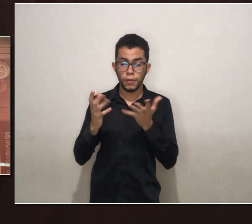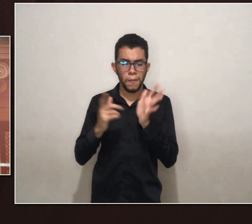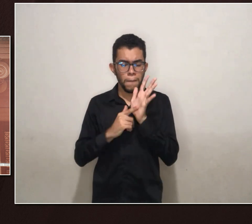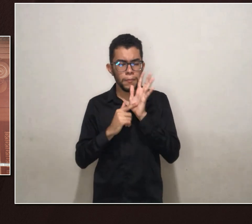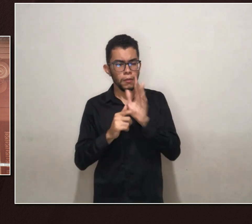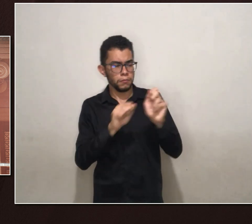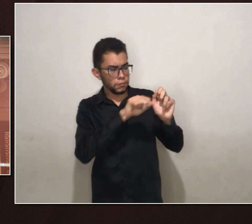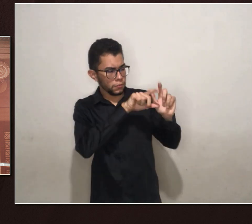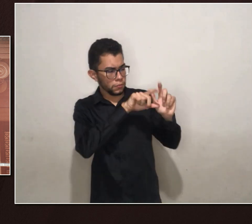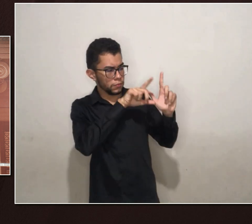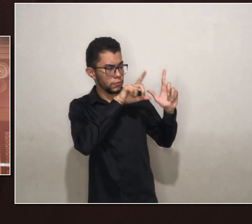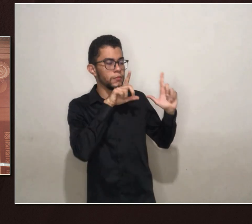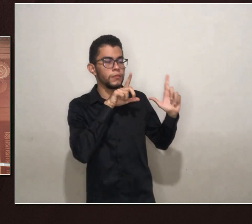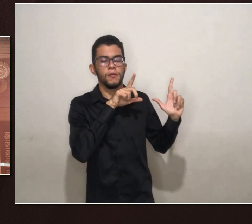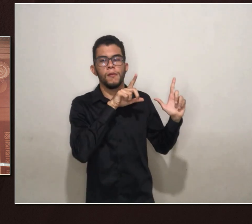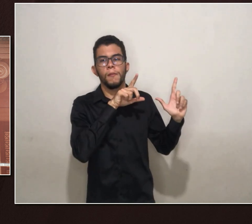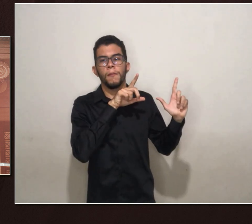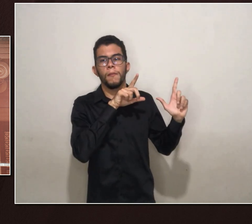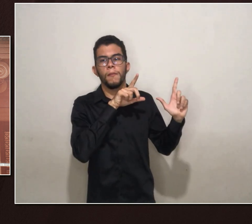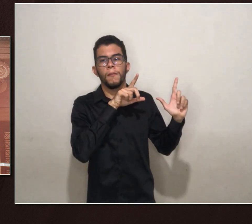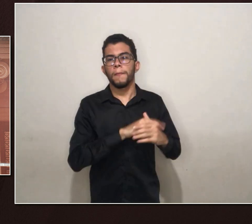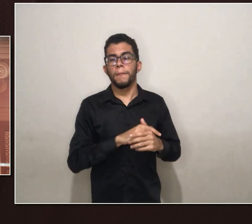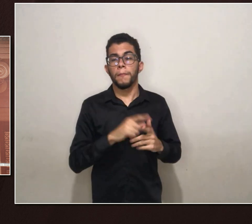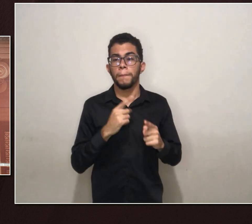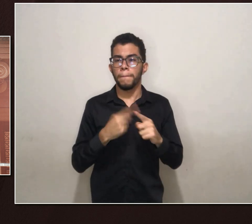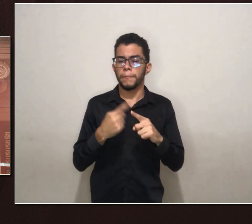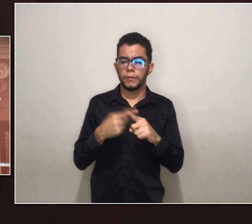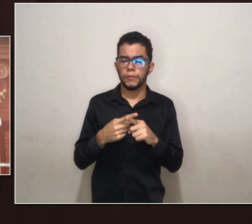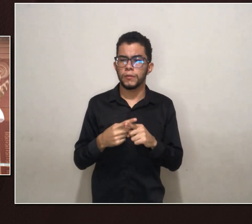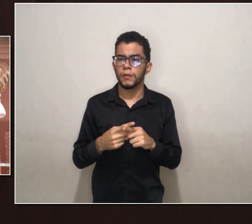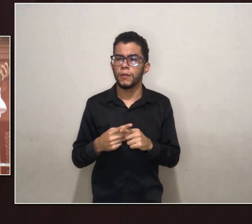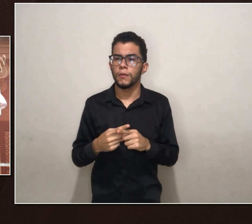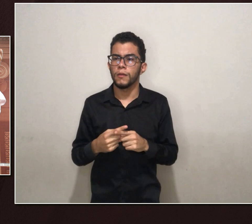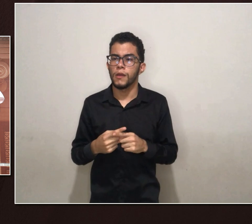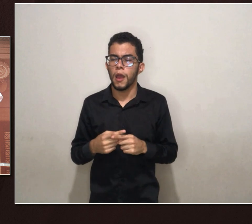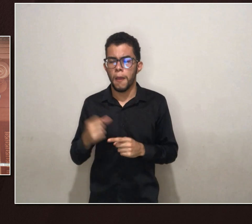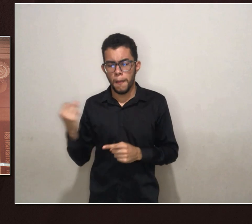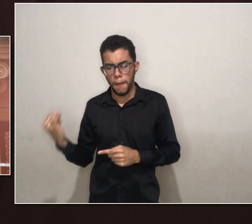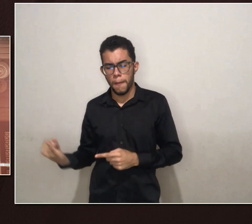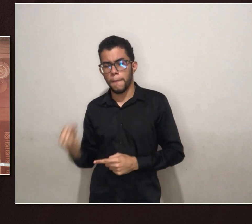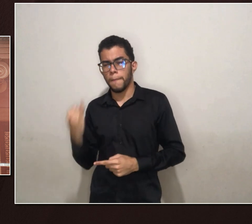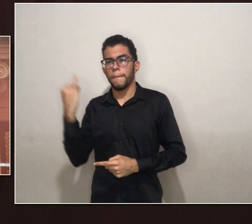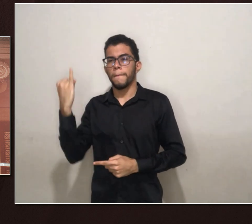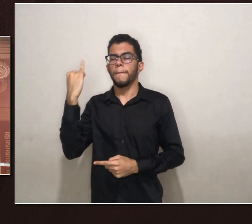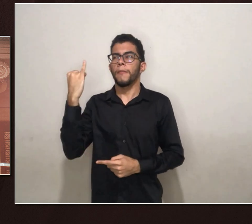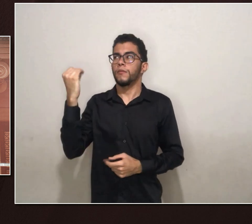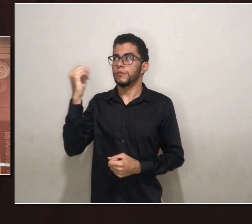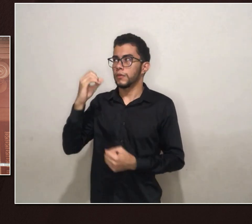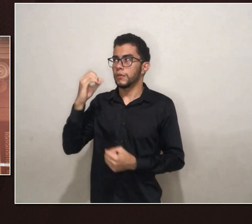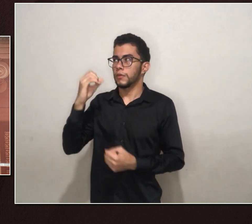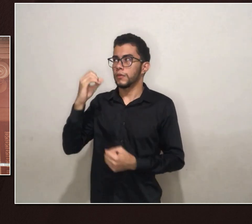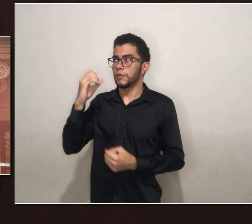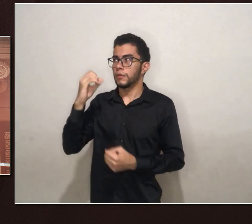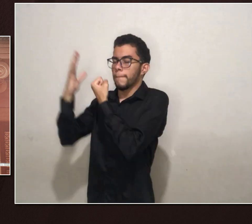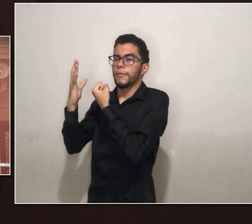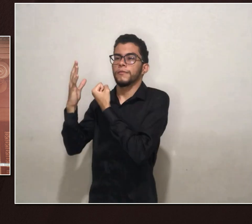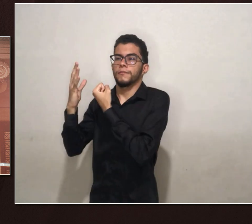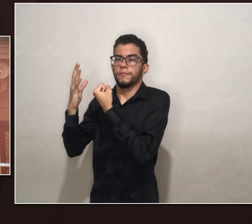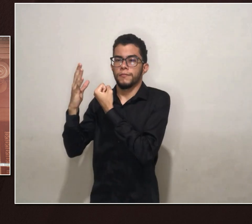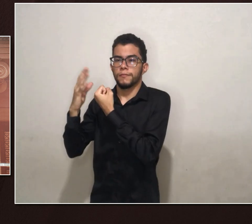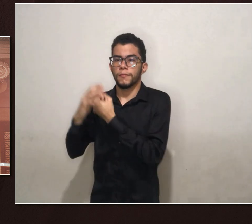você perceber como é importante, né, a revelação que Deus manda por meio de um profeta,